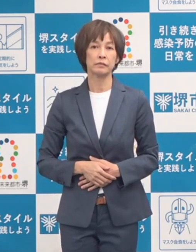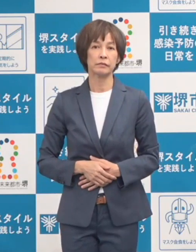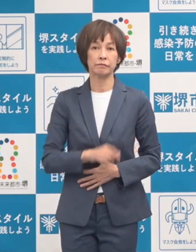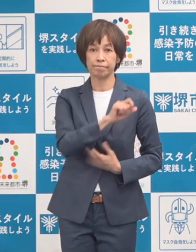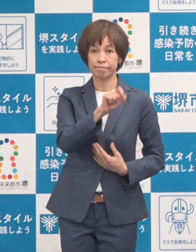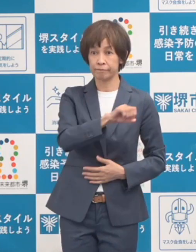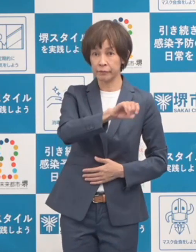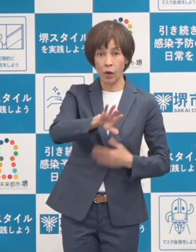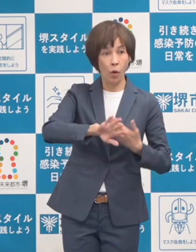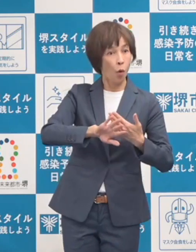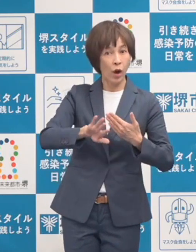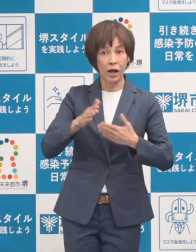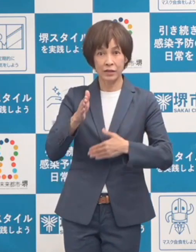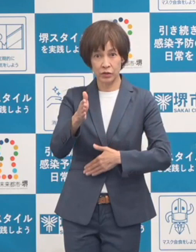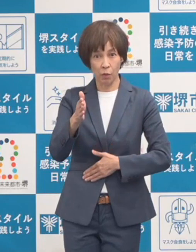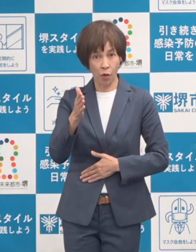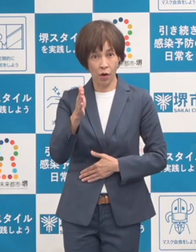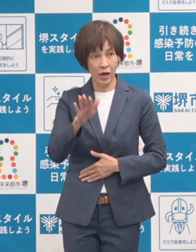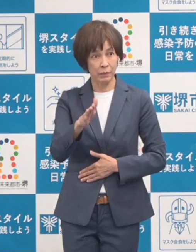他にご質問いかがでしょうか。